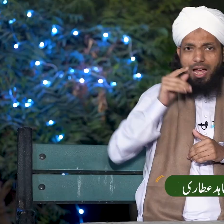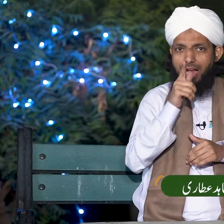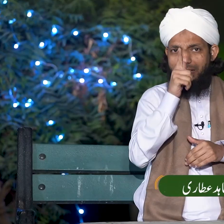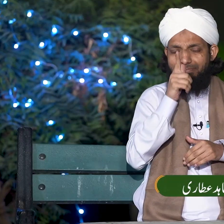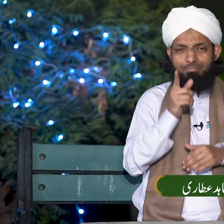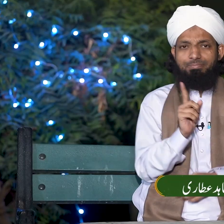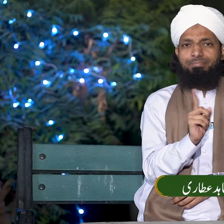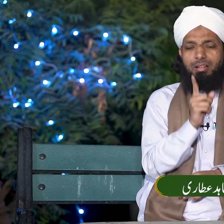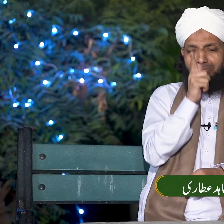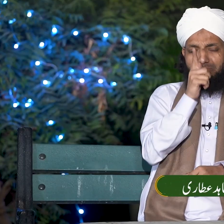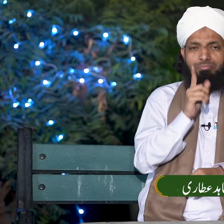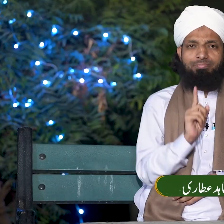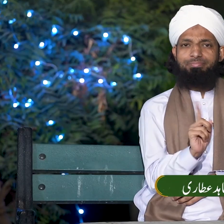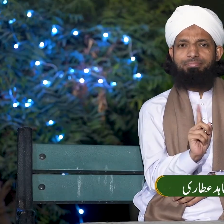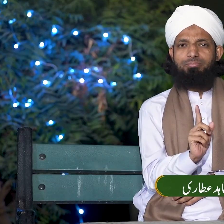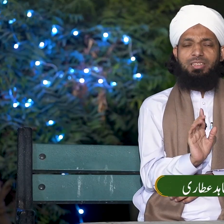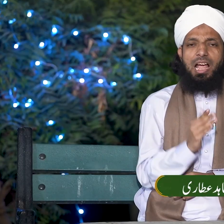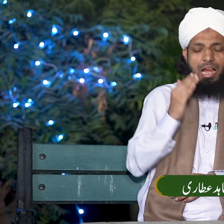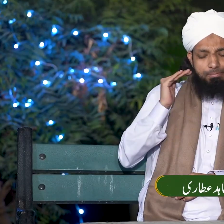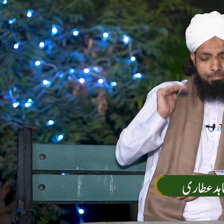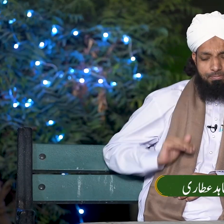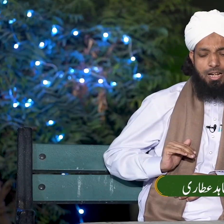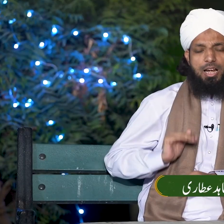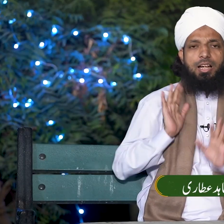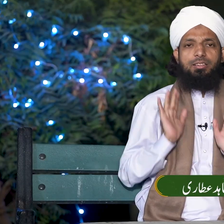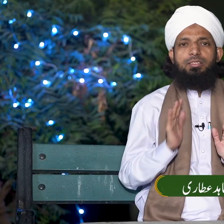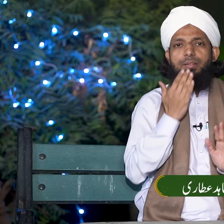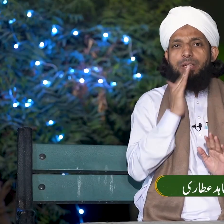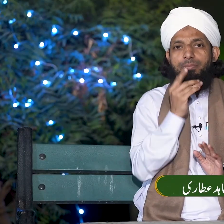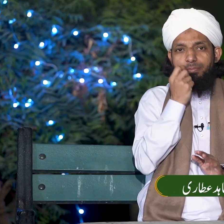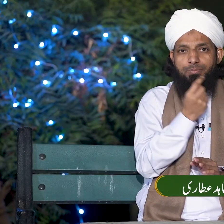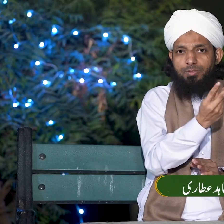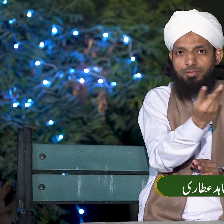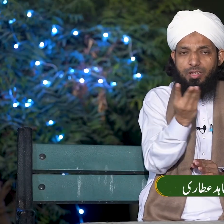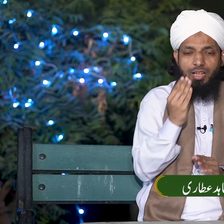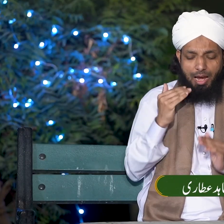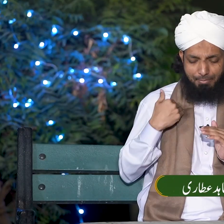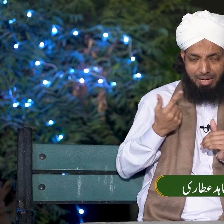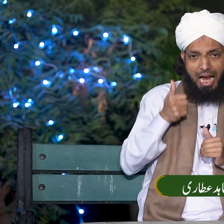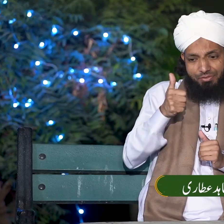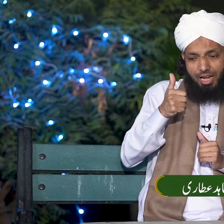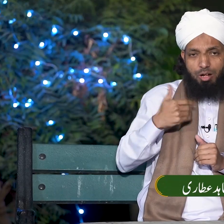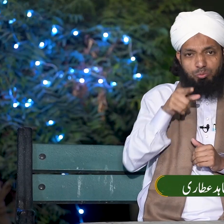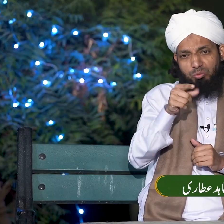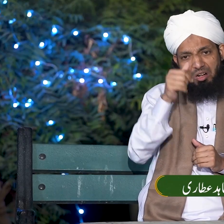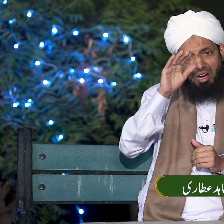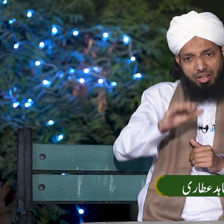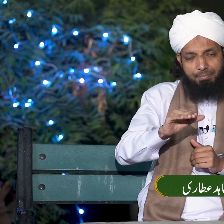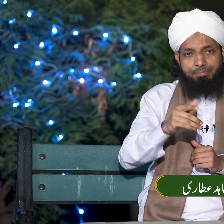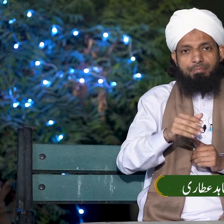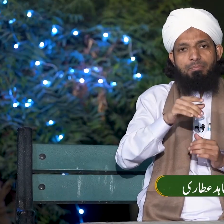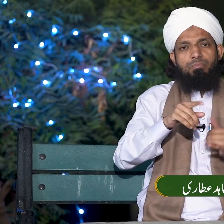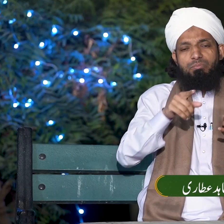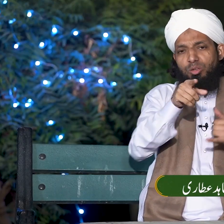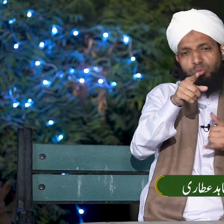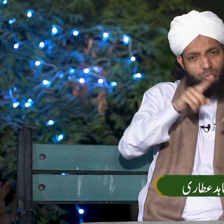انسان خود کو عاجز سمجھے، انسان خود کو دوسروں سے اعلیٰ نہ سمجھے، اللہ پاک اسے